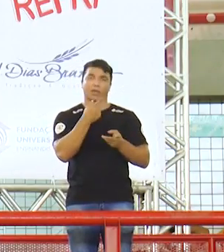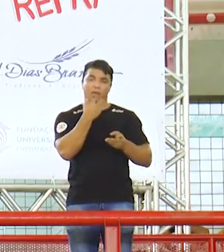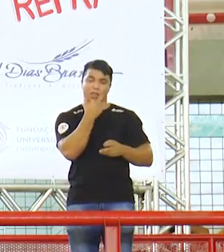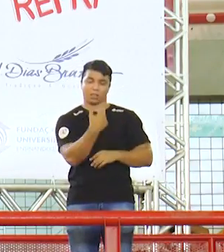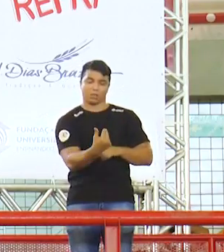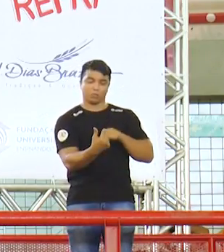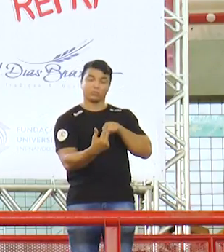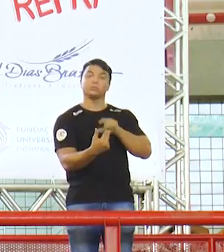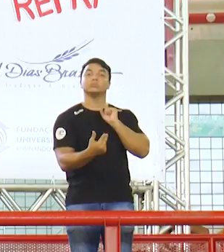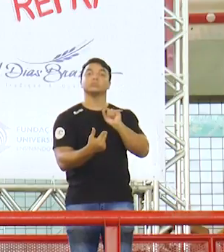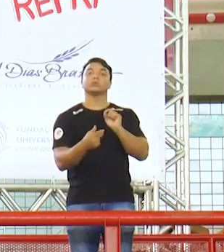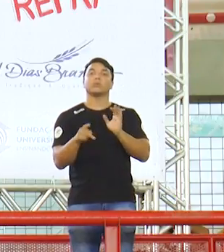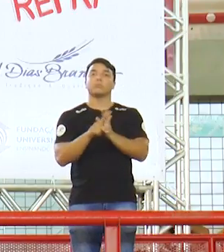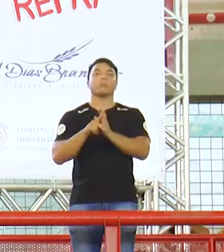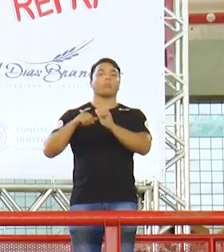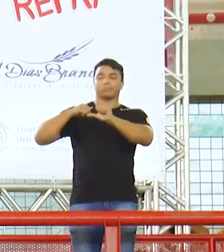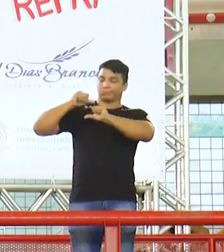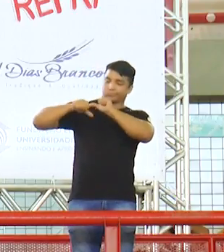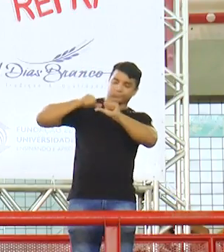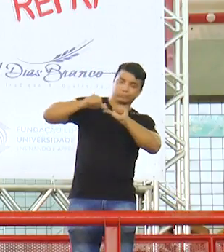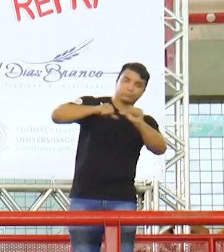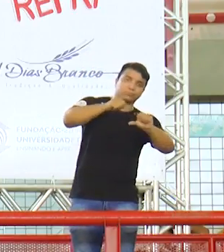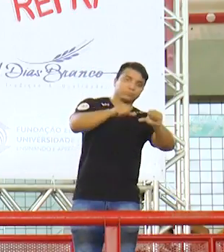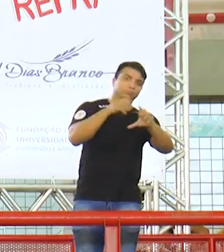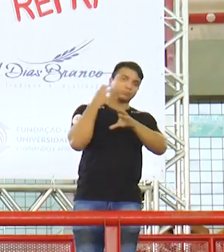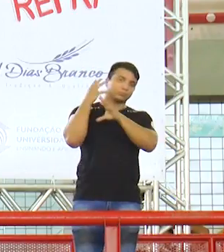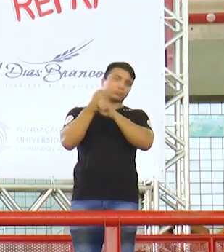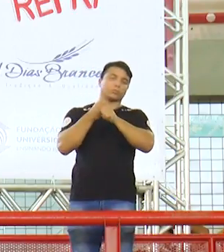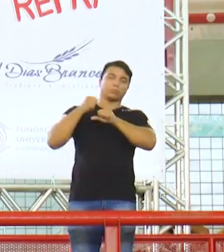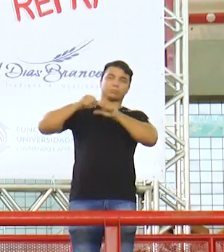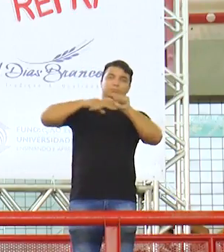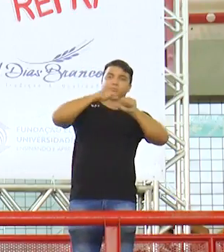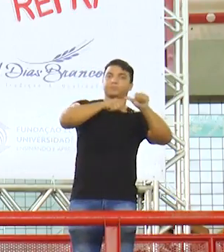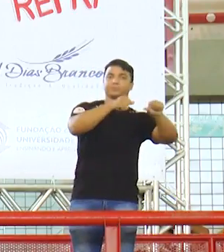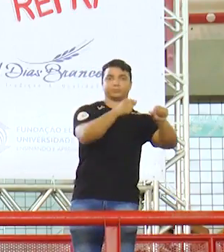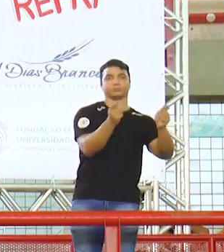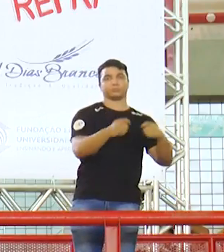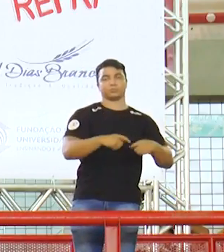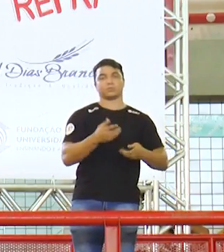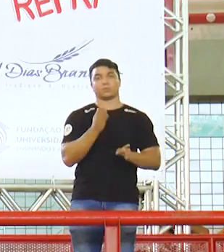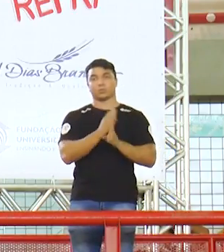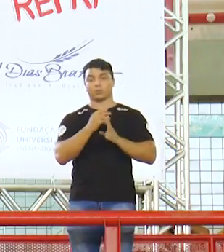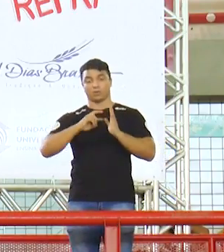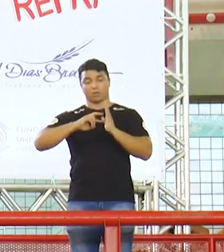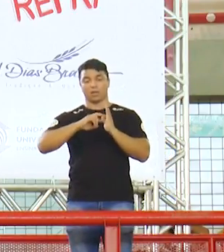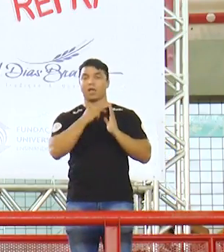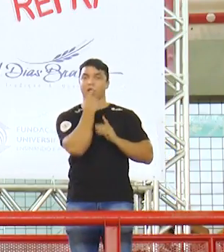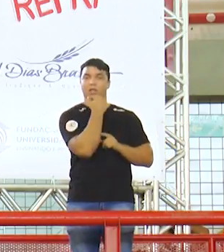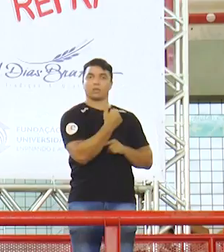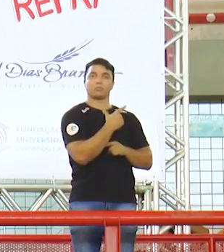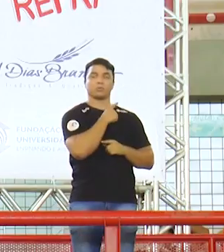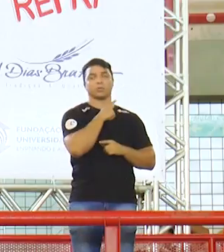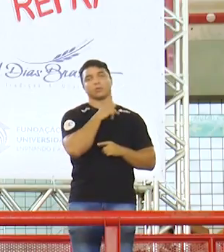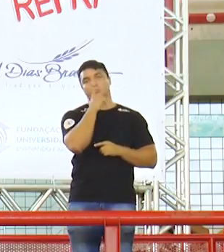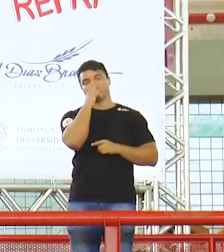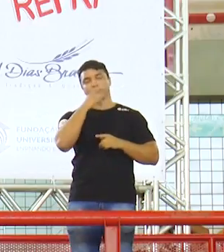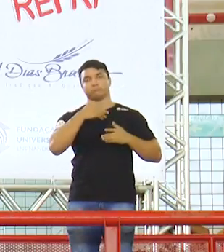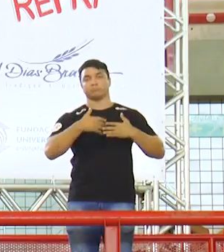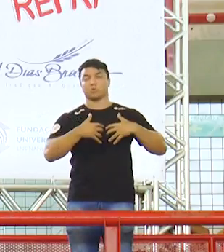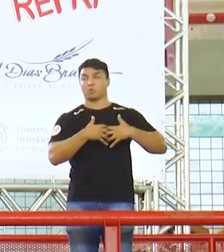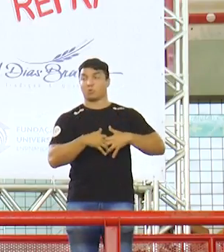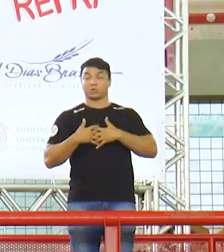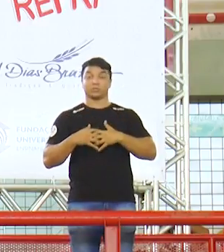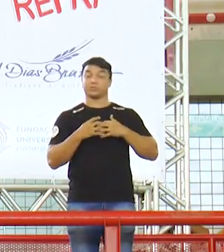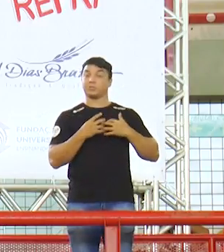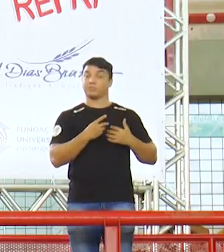língua sofre modificações com o passar do tempo, porque a língua, assim como qualquer